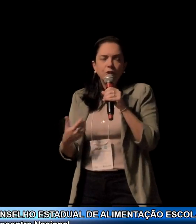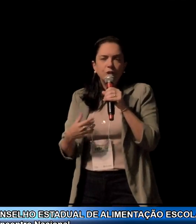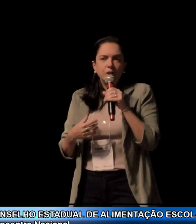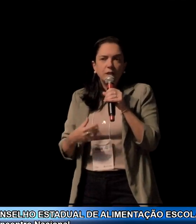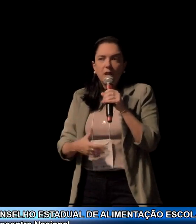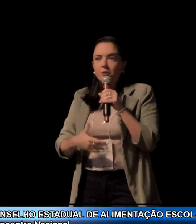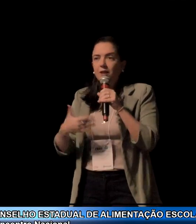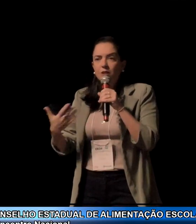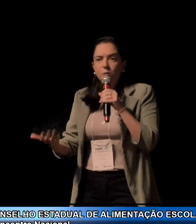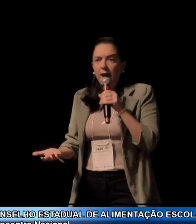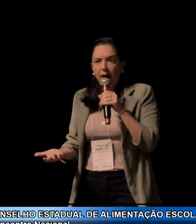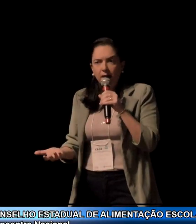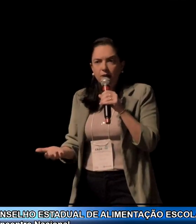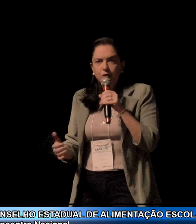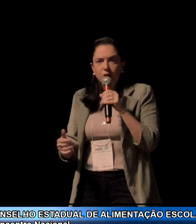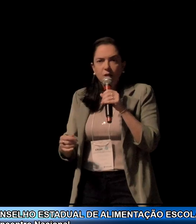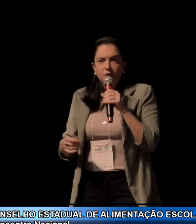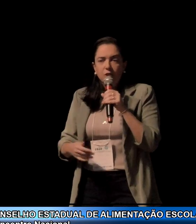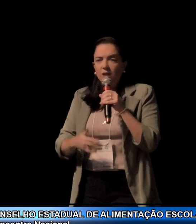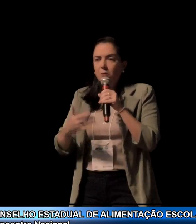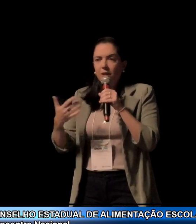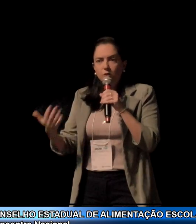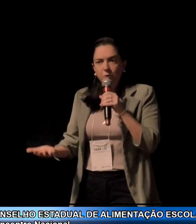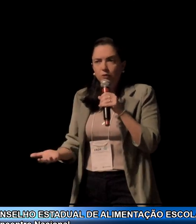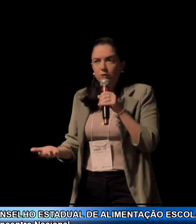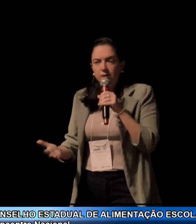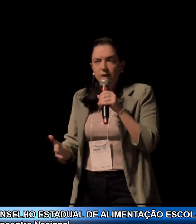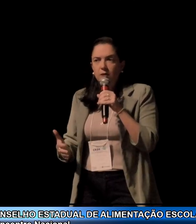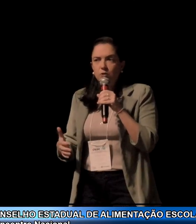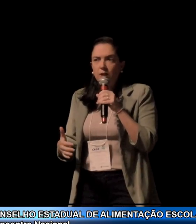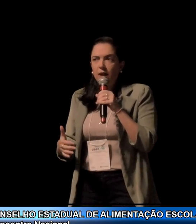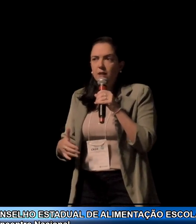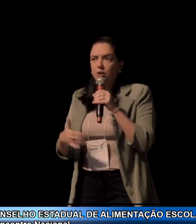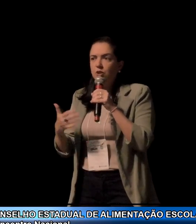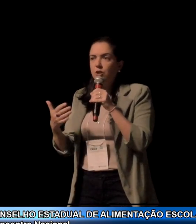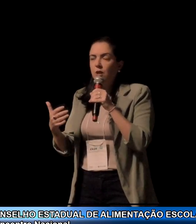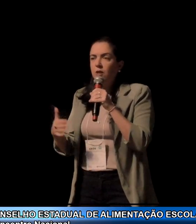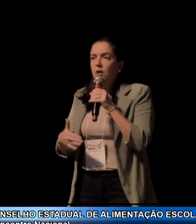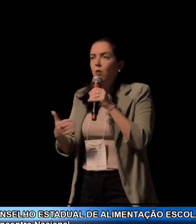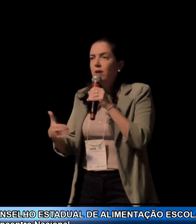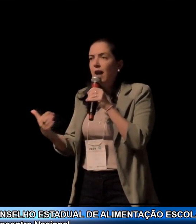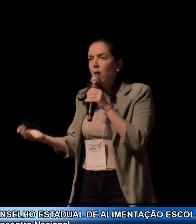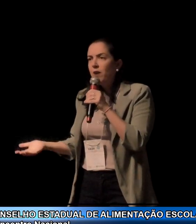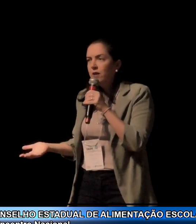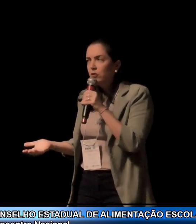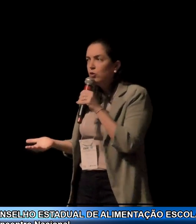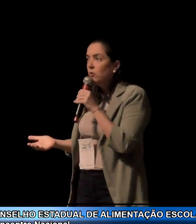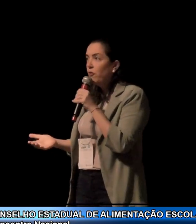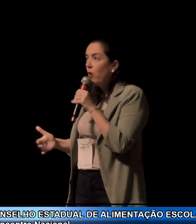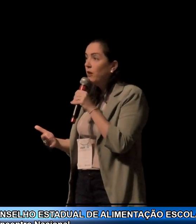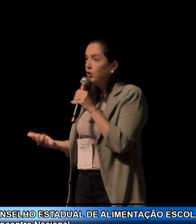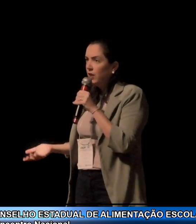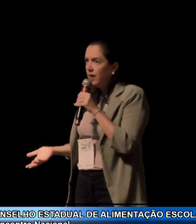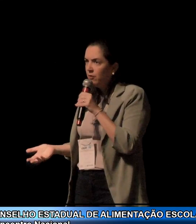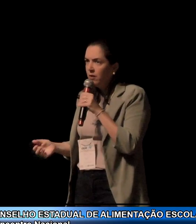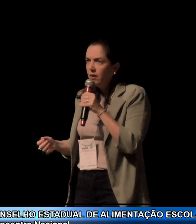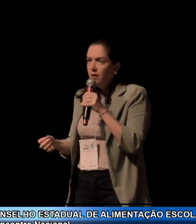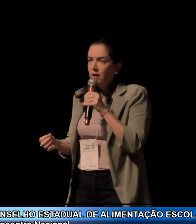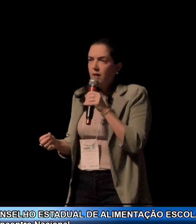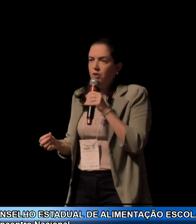de determinadas marcas de determinados patrocínios né E a gente não olhar para isso de uma forma